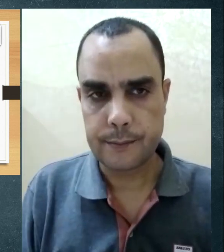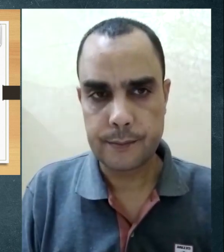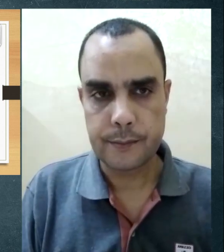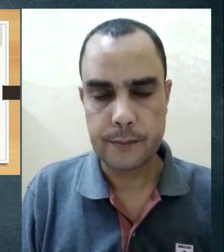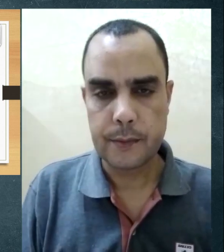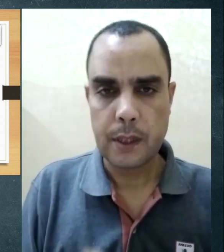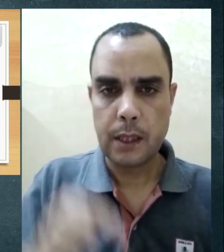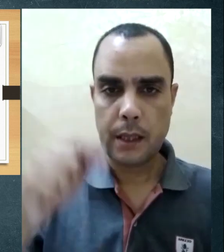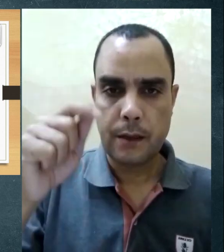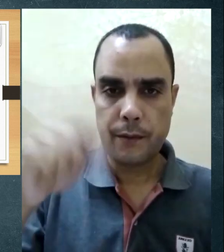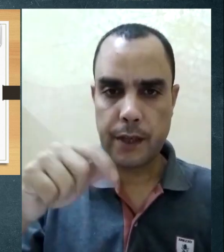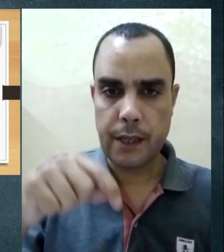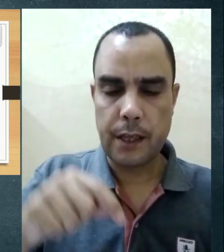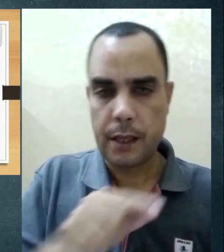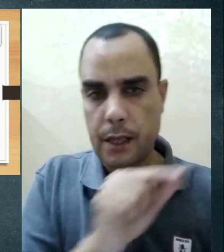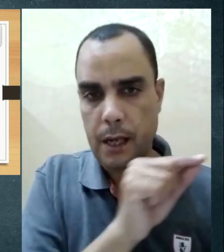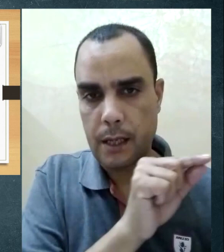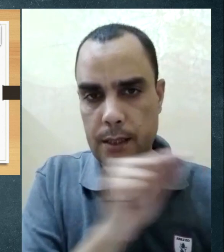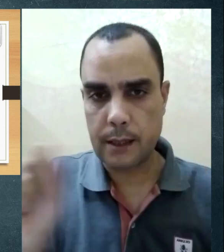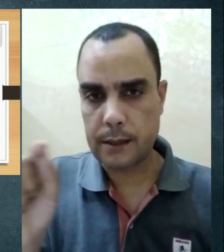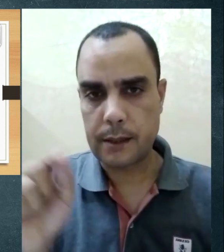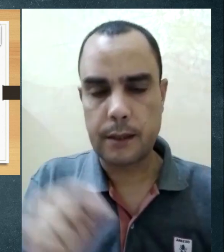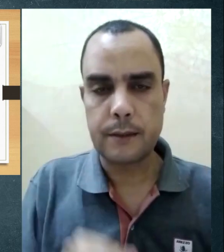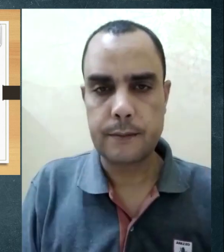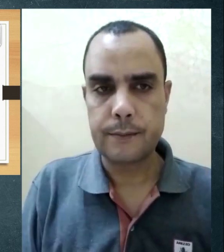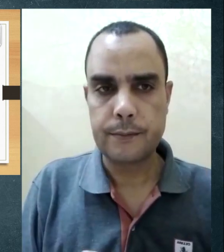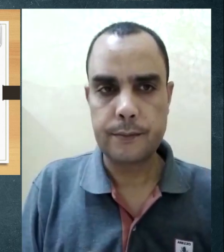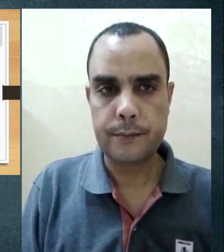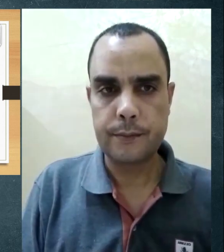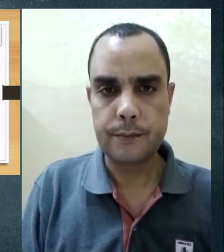الثالث: في السطر